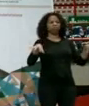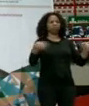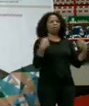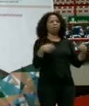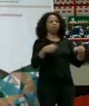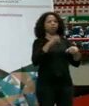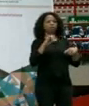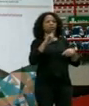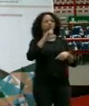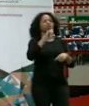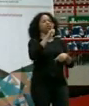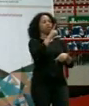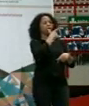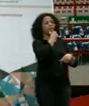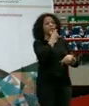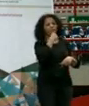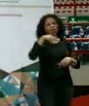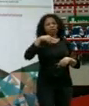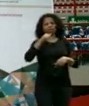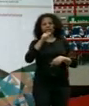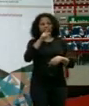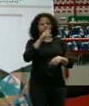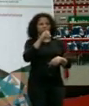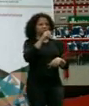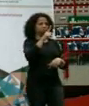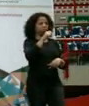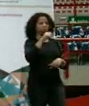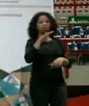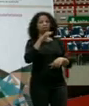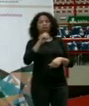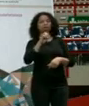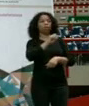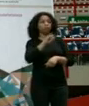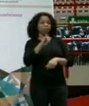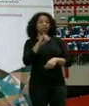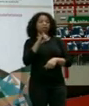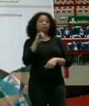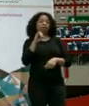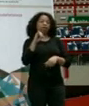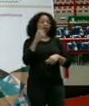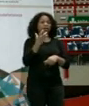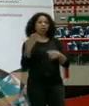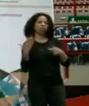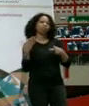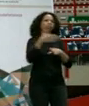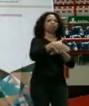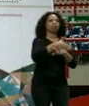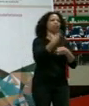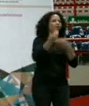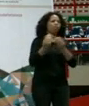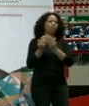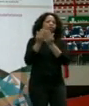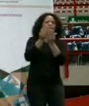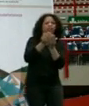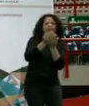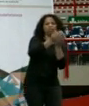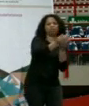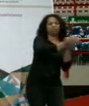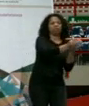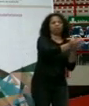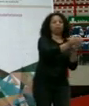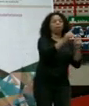ser através da via naval. E a maior força naval na época era a Inglaterra. Então, Napoleão